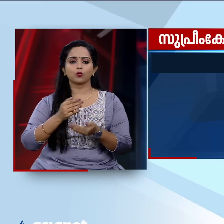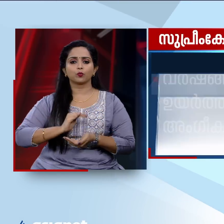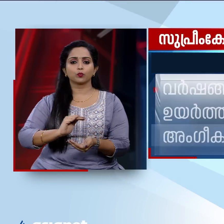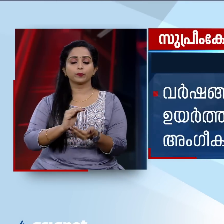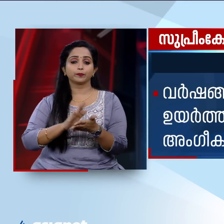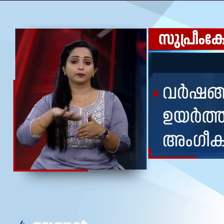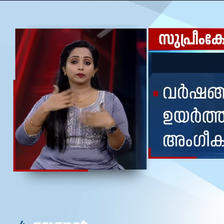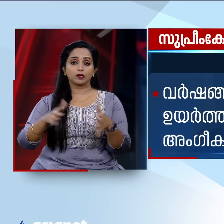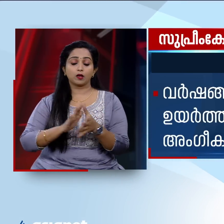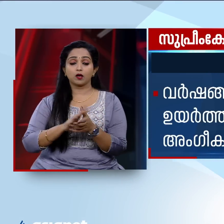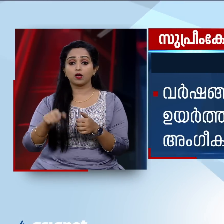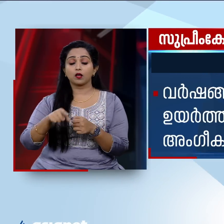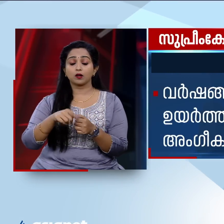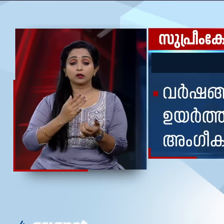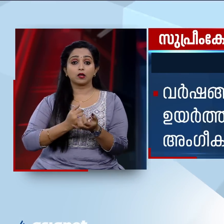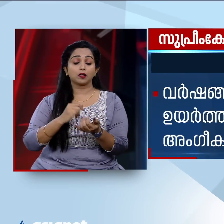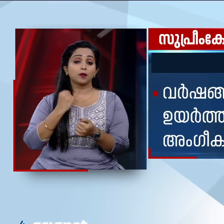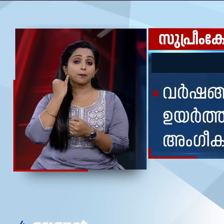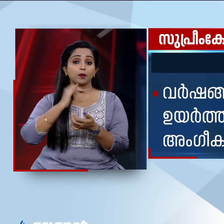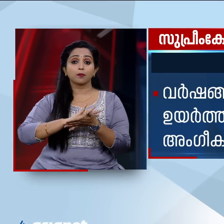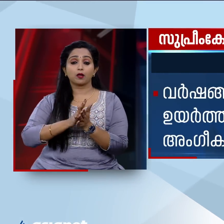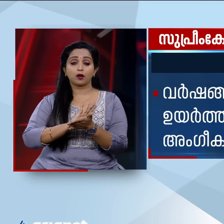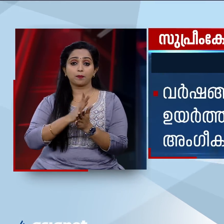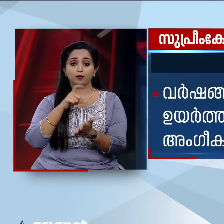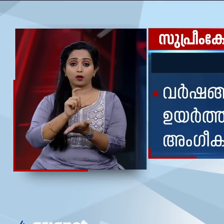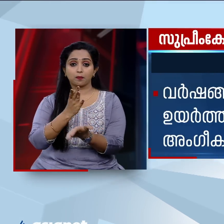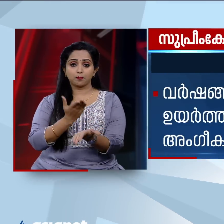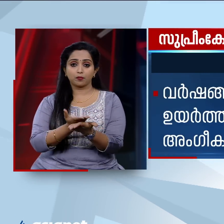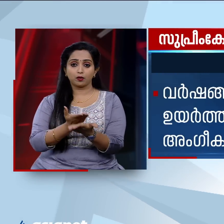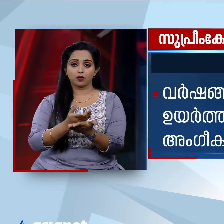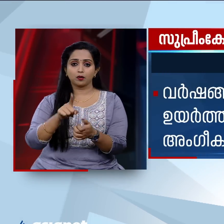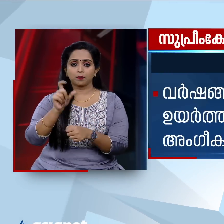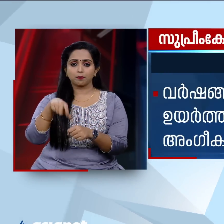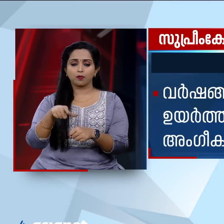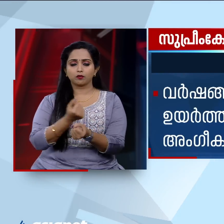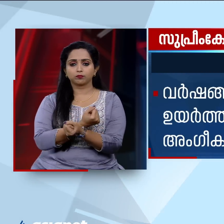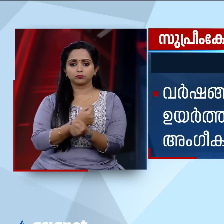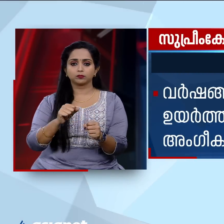ചെയ്ത ശേഷമുള്ള ബലാത്സംഗ പരാതിയാണ് കോടതിക്ക് മുന്നിൽ എത്തിയത്. ഈ കേസിൽ പ്രതിക്ക് മുൻകൂർ ജാമ്യം